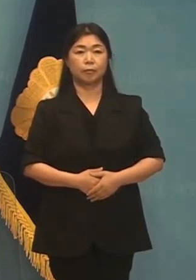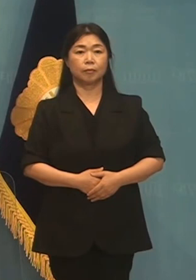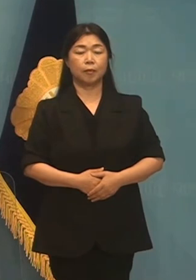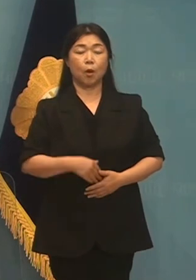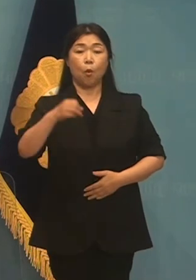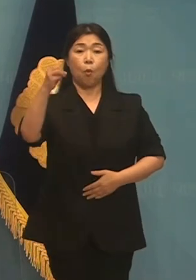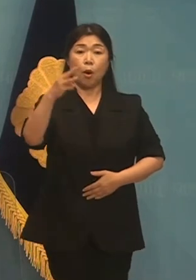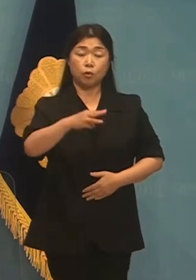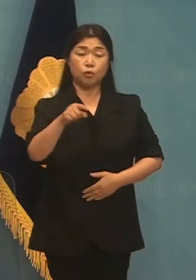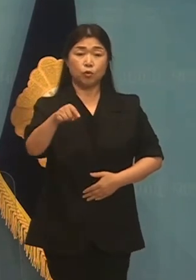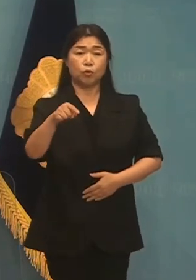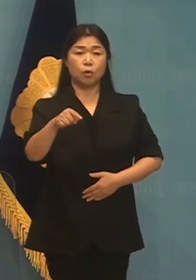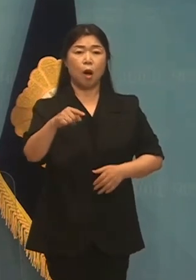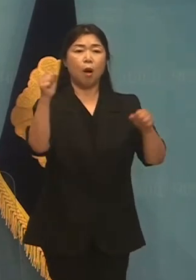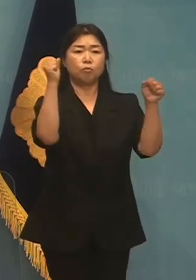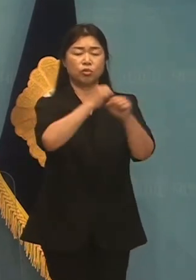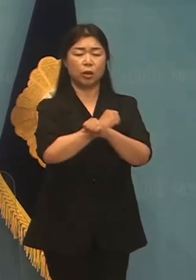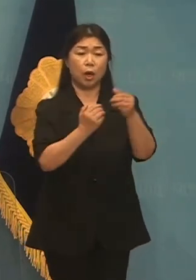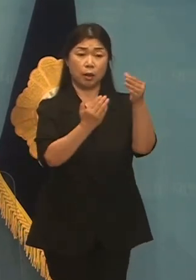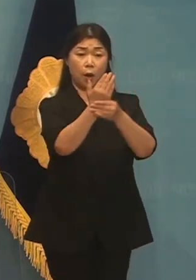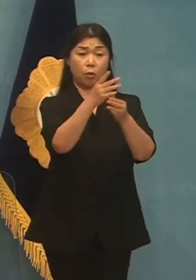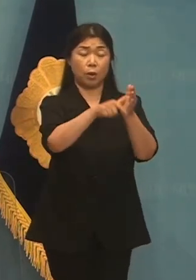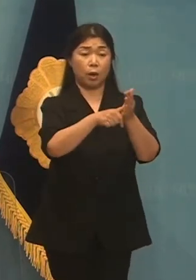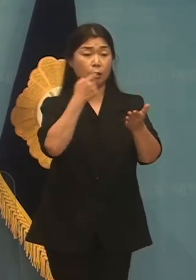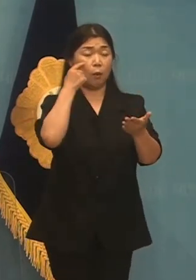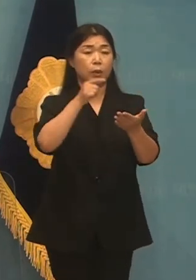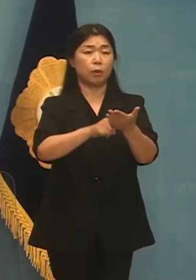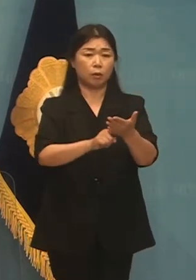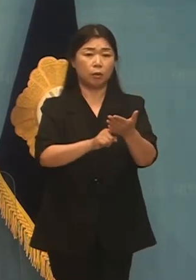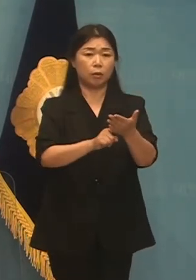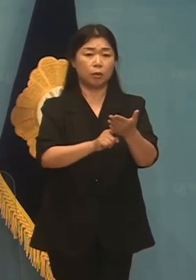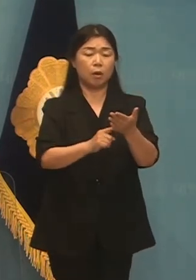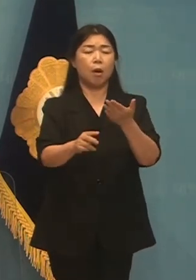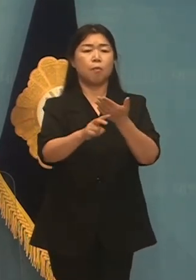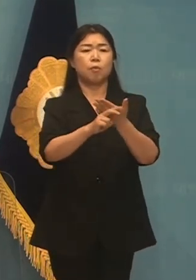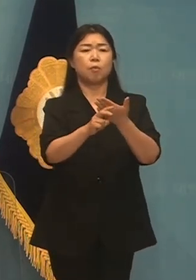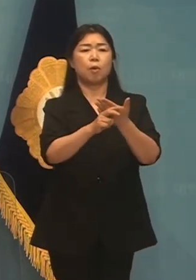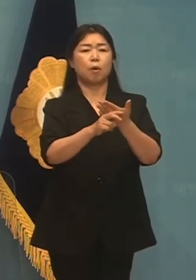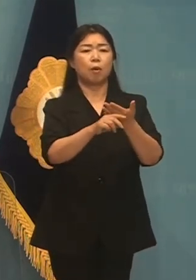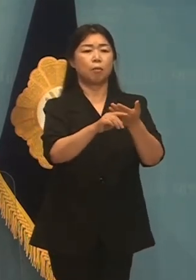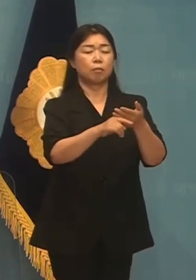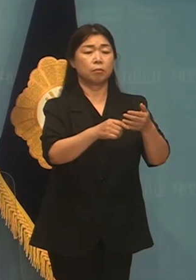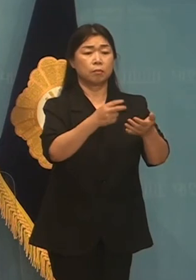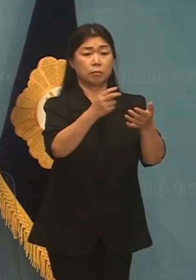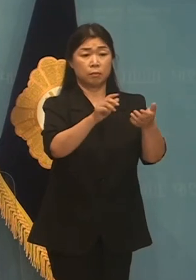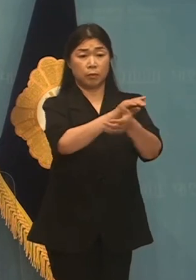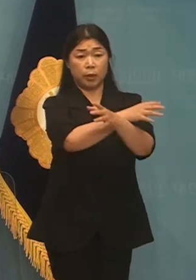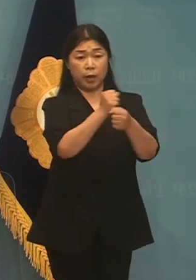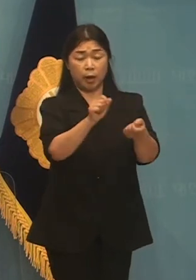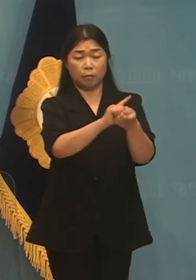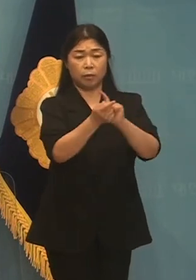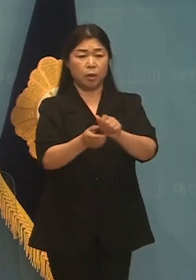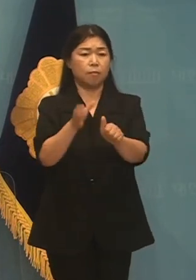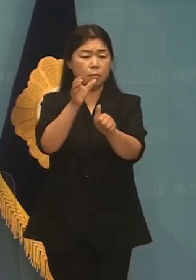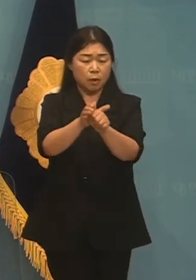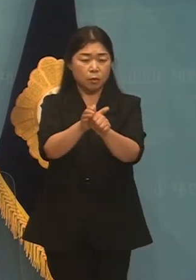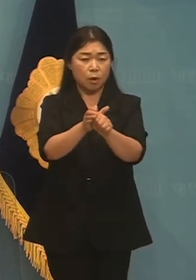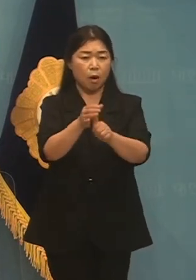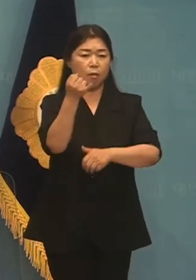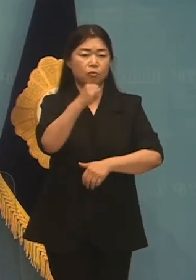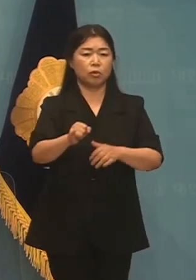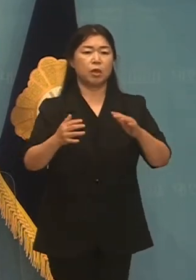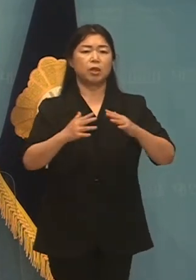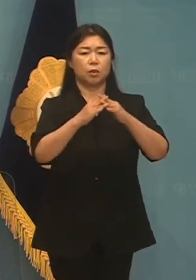광주 붕괴 사고에서 드러났던 불법 하도급, 부실시고,